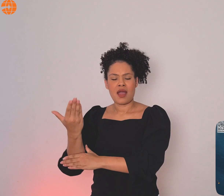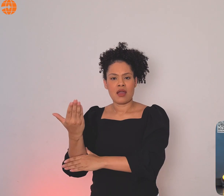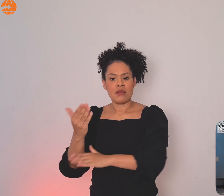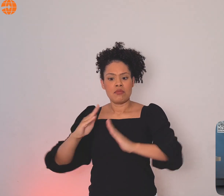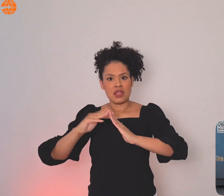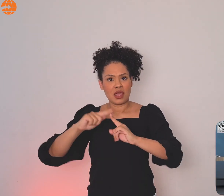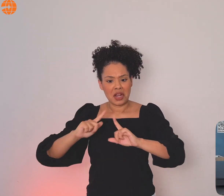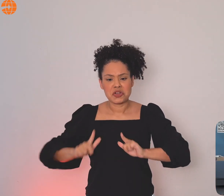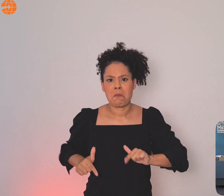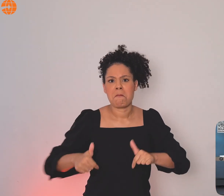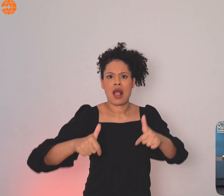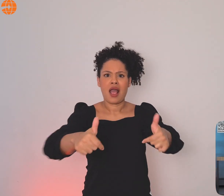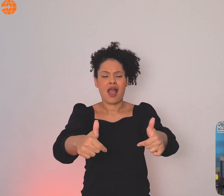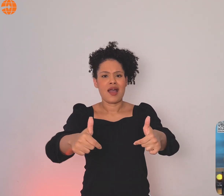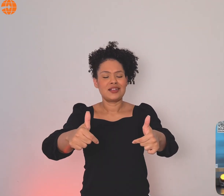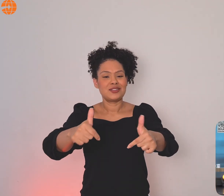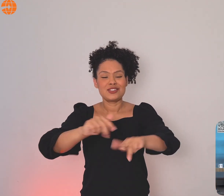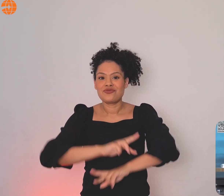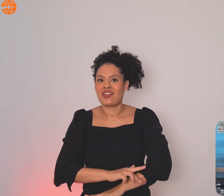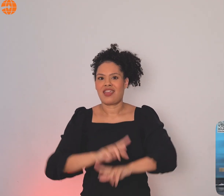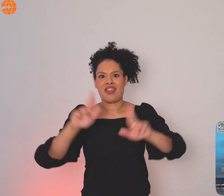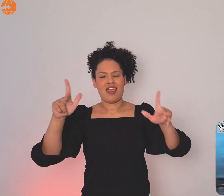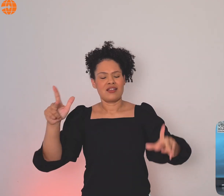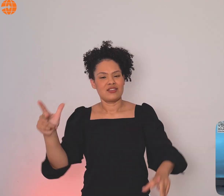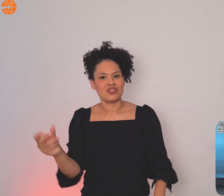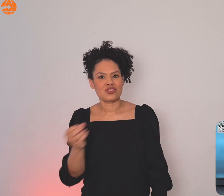é: que igreja Deus quer?